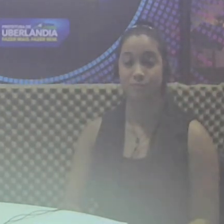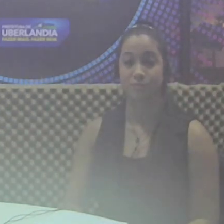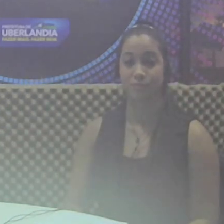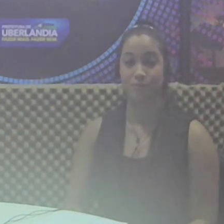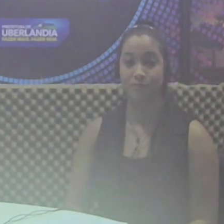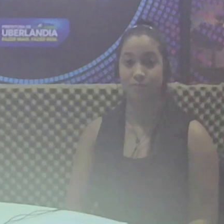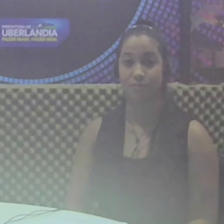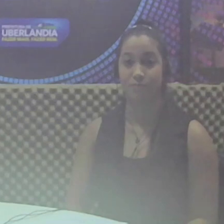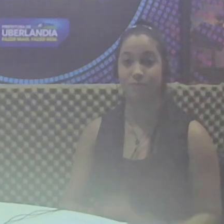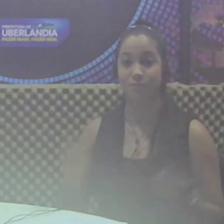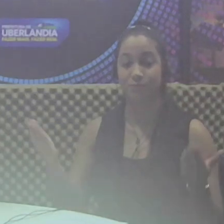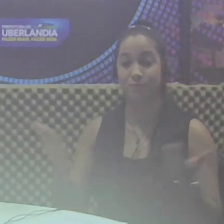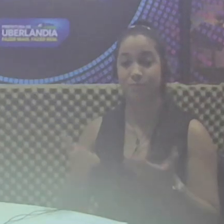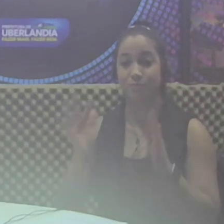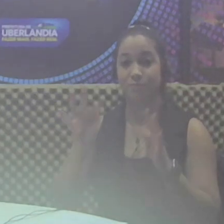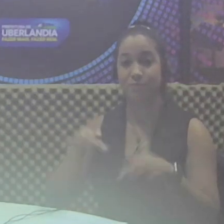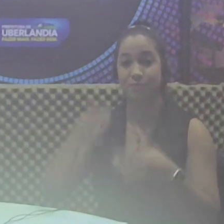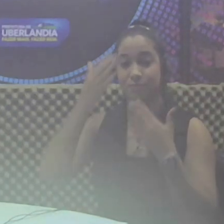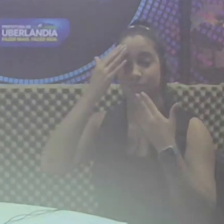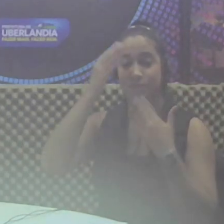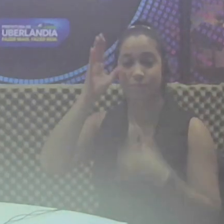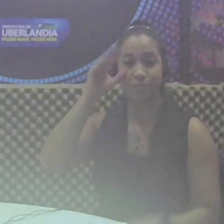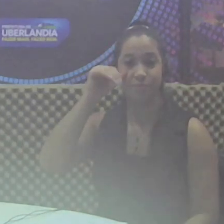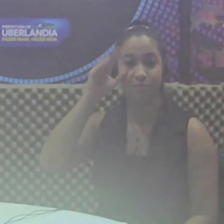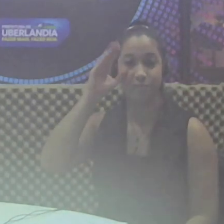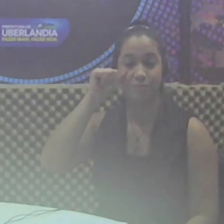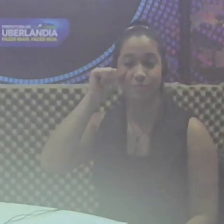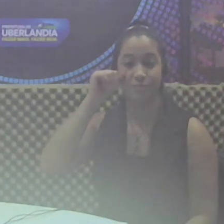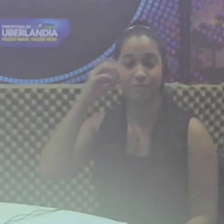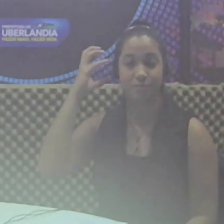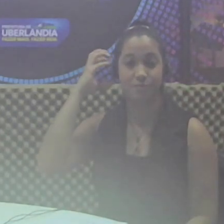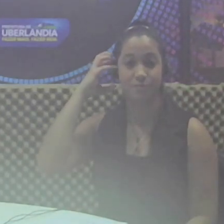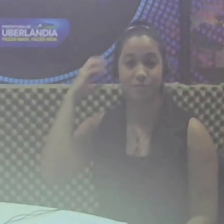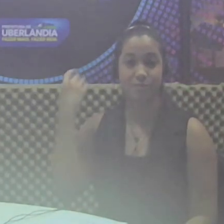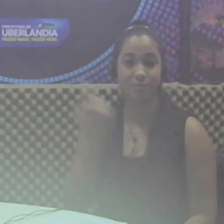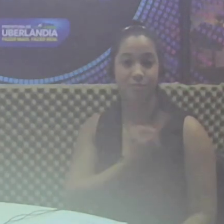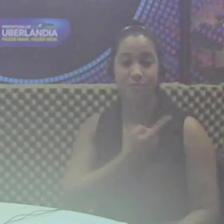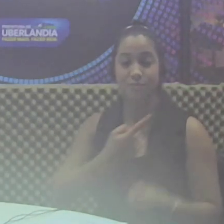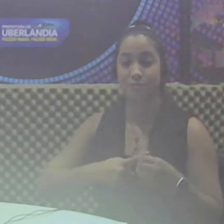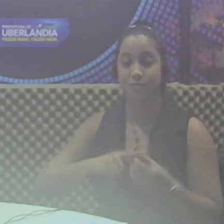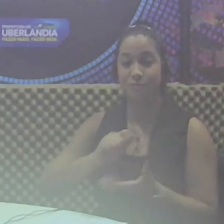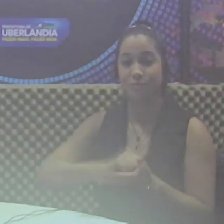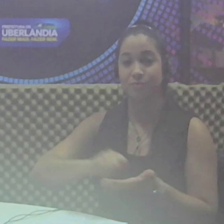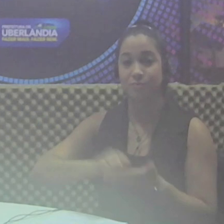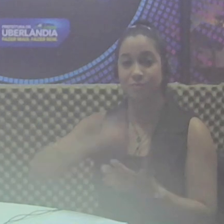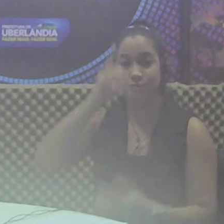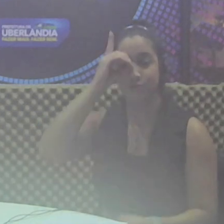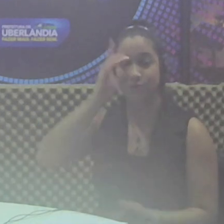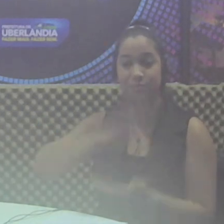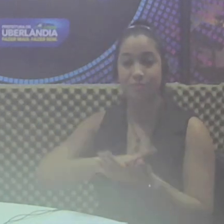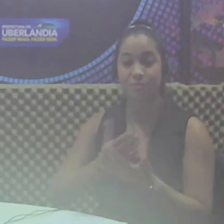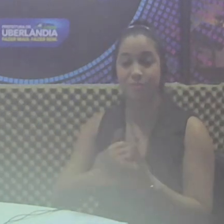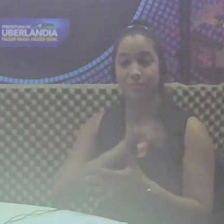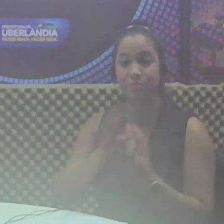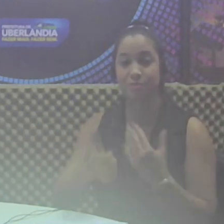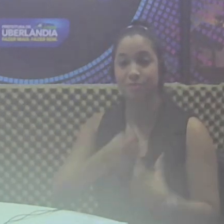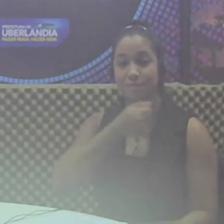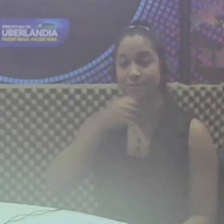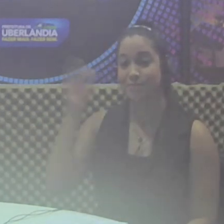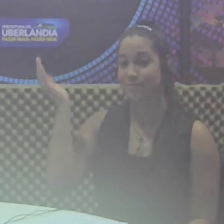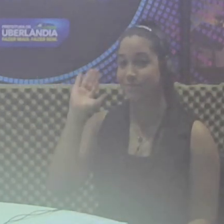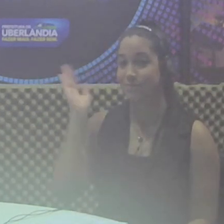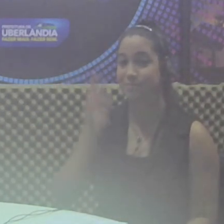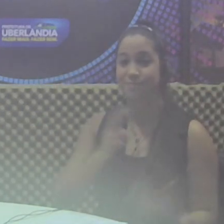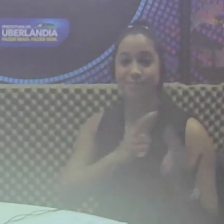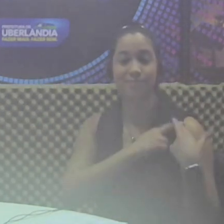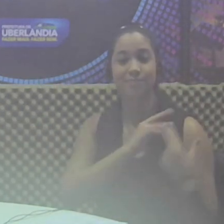notícias. A edição de hoje fica por aqui. Obrigada pela sua audiência. Edição Daniela Aires, tradução em Libras